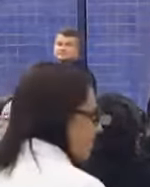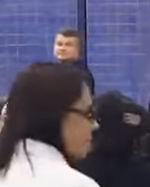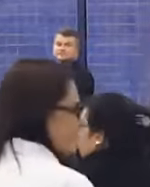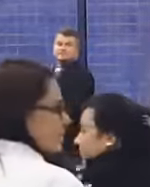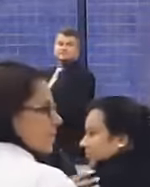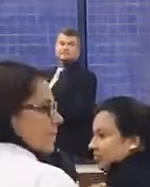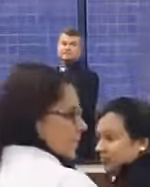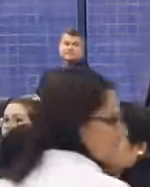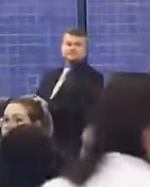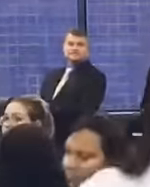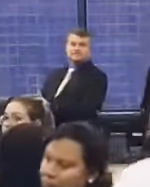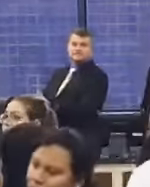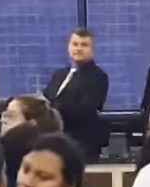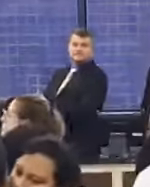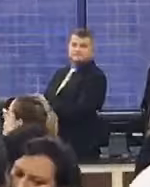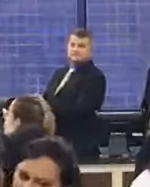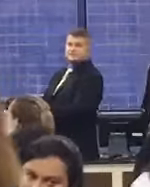na Câmara Municipal de Paranaguá.